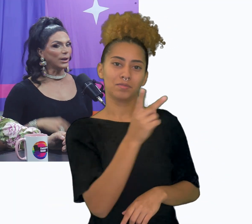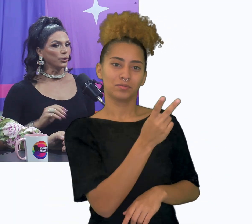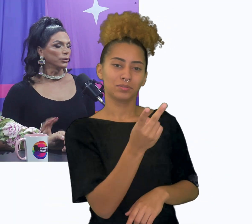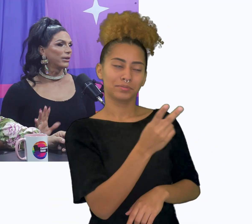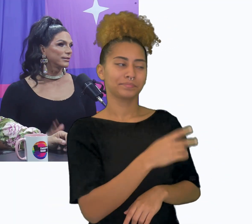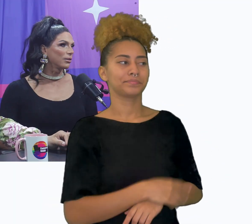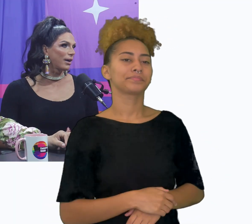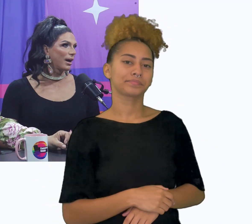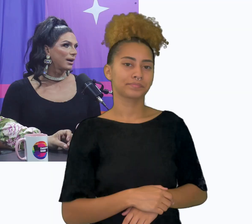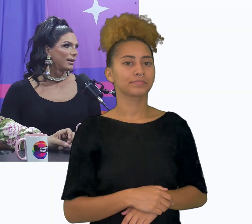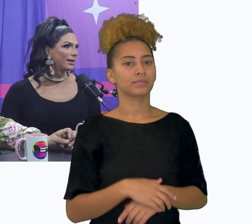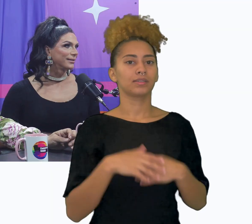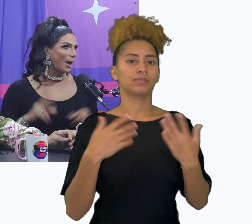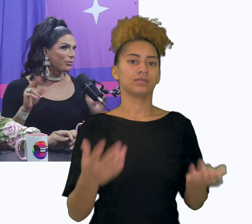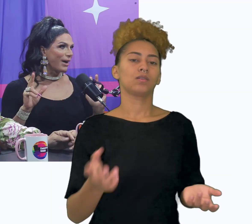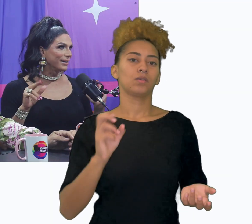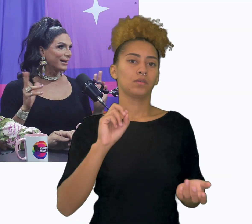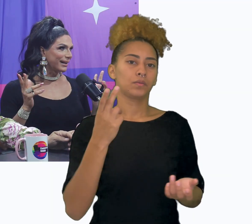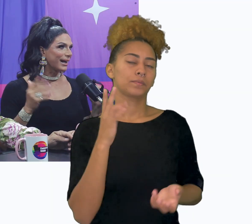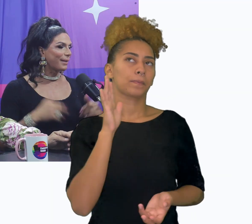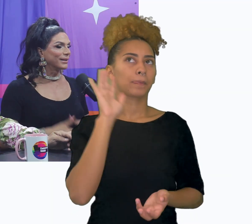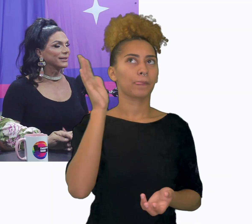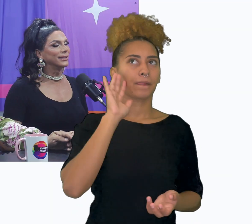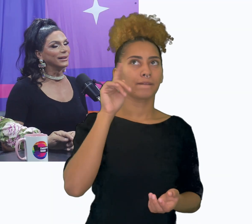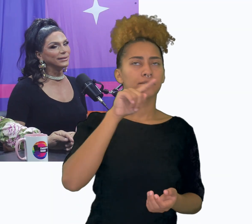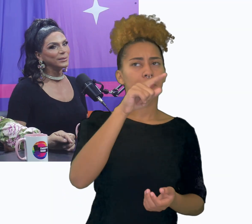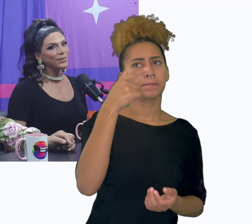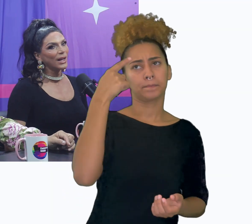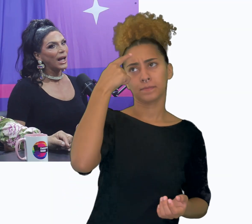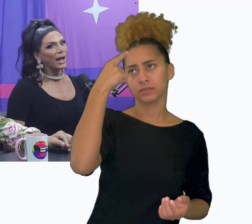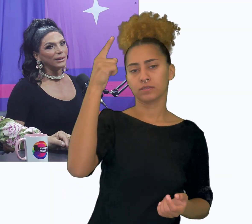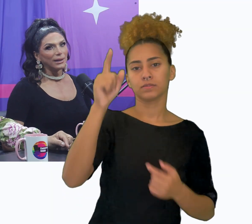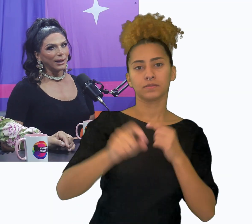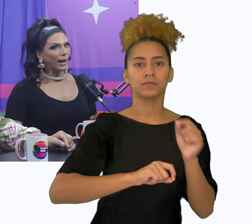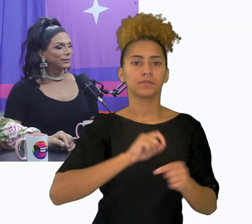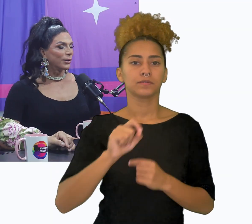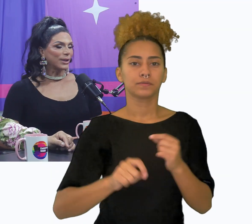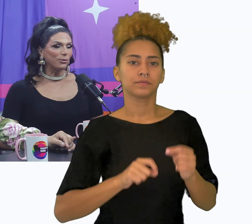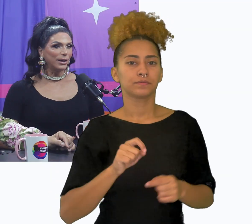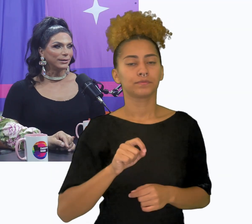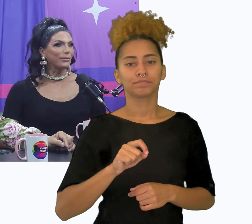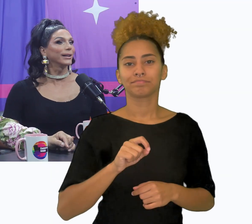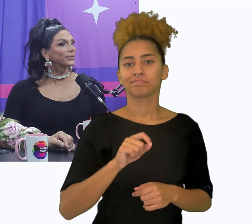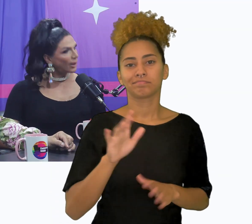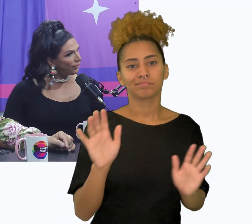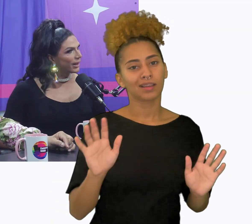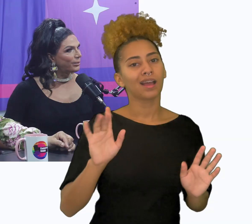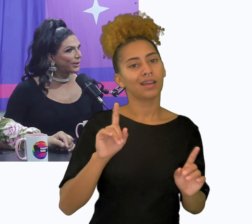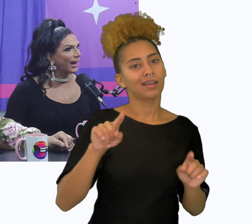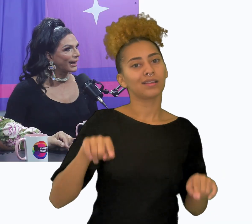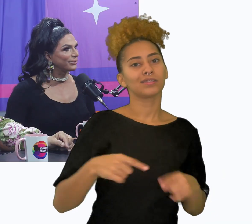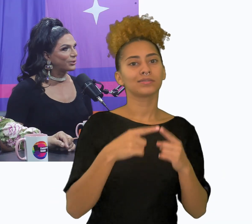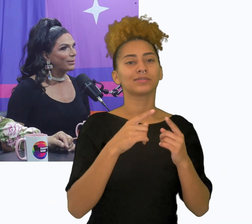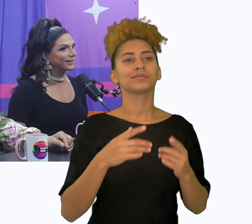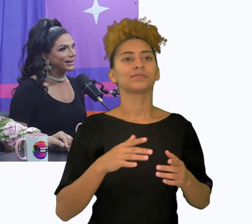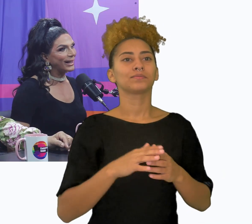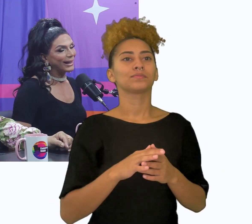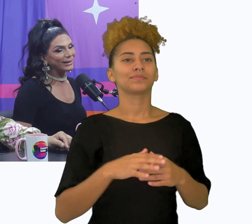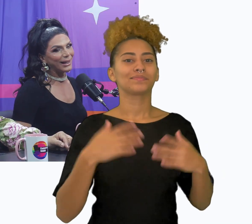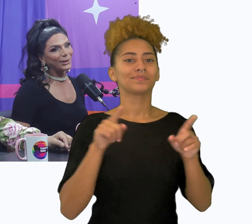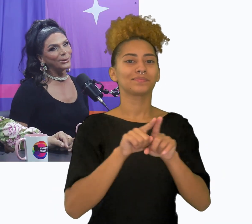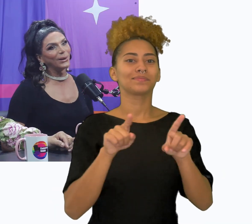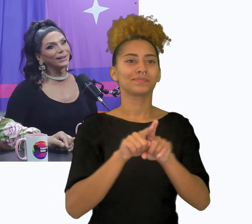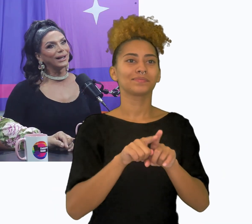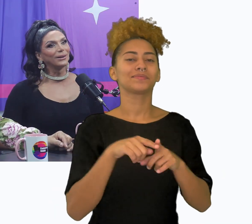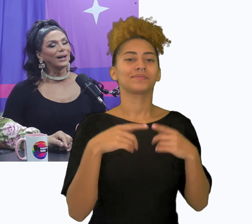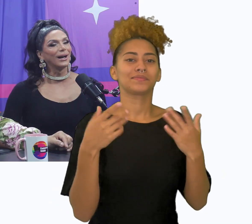então, assim, não, o Júlio vai salvar na cabeça deles. Não salvei. Na verdade, salvei, porque a casa ficou mais alegre,